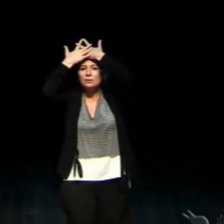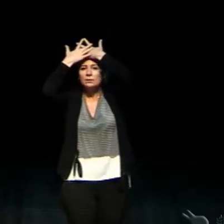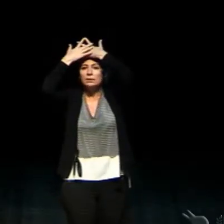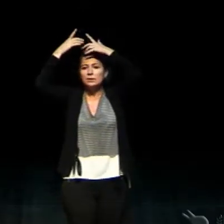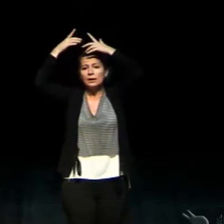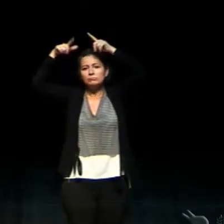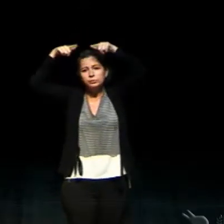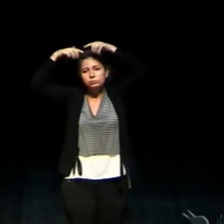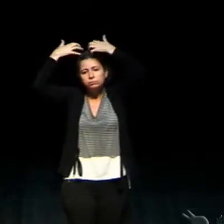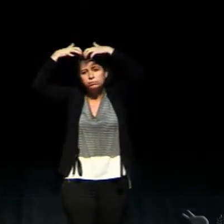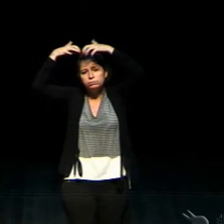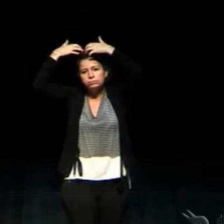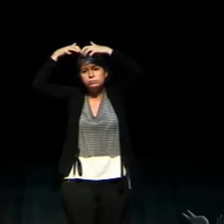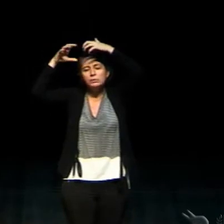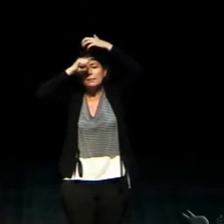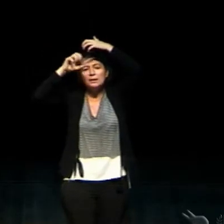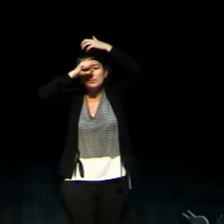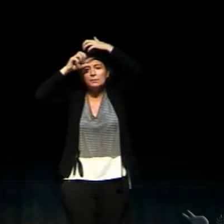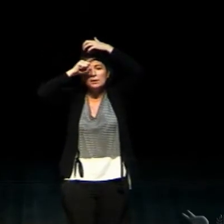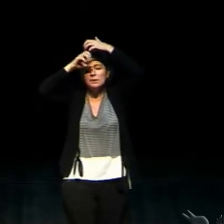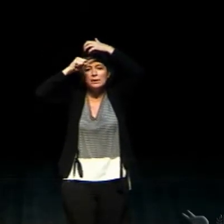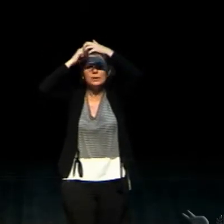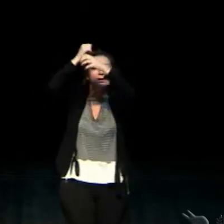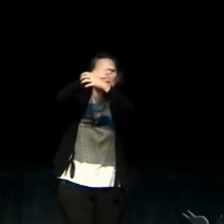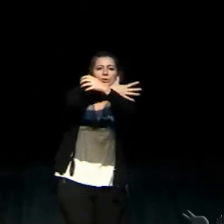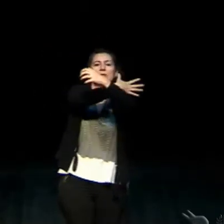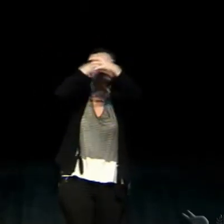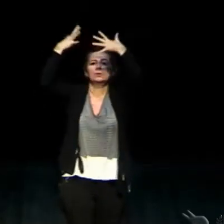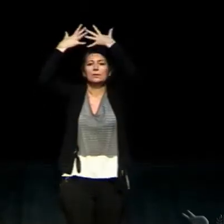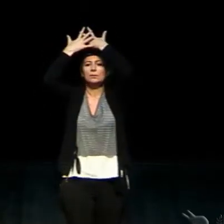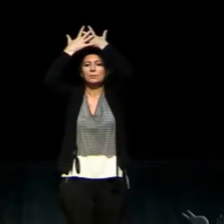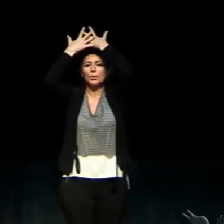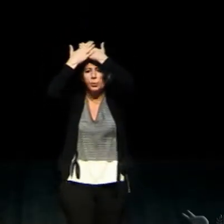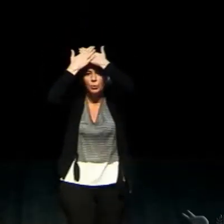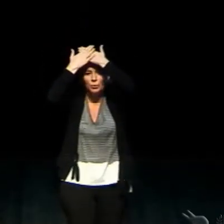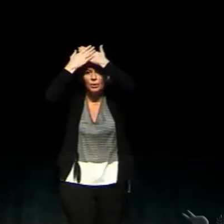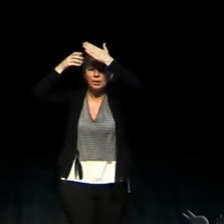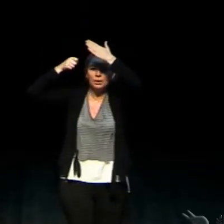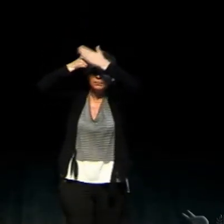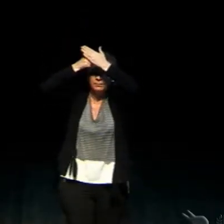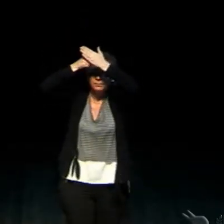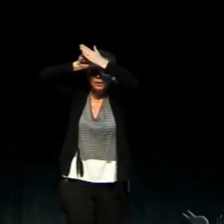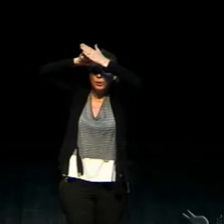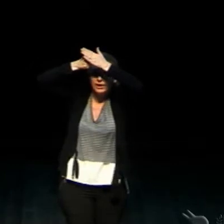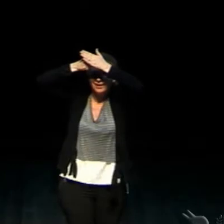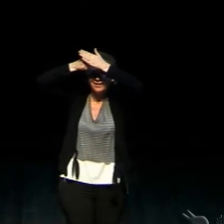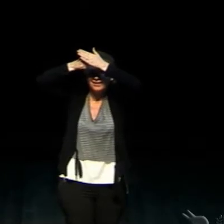acontece um bloqueio. Então é como se o filtro afetivo atrapalhando o trabalho